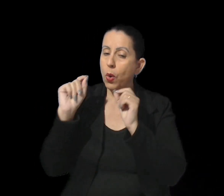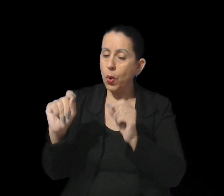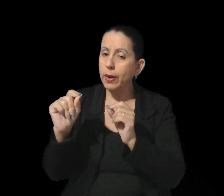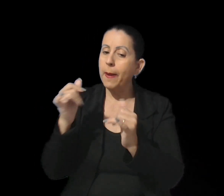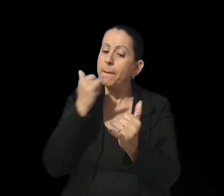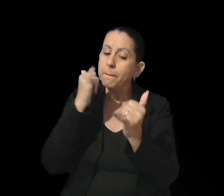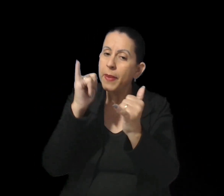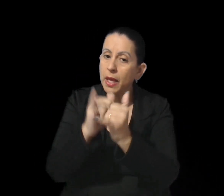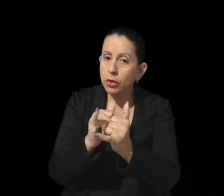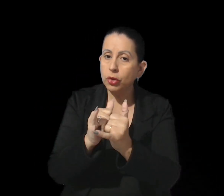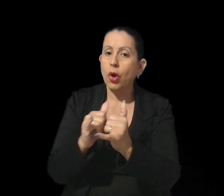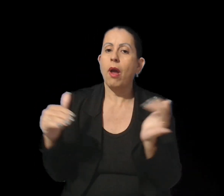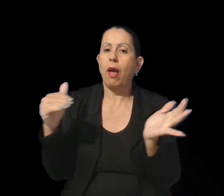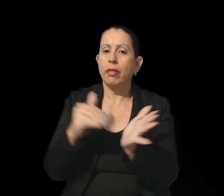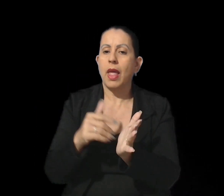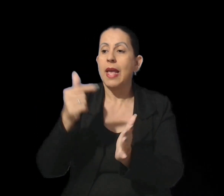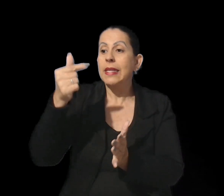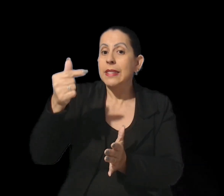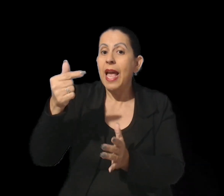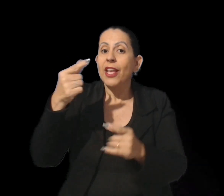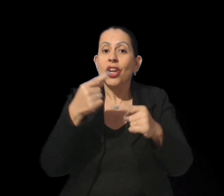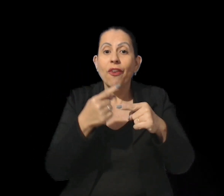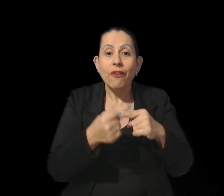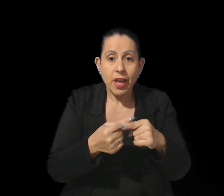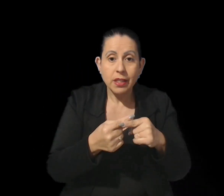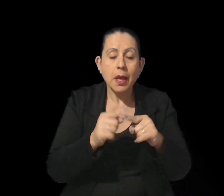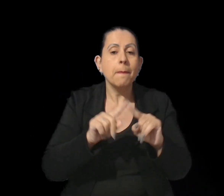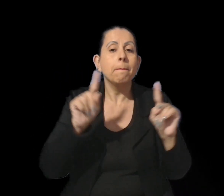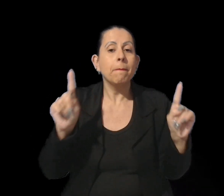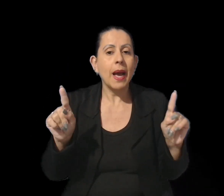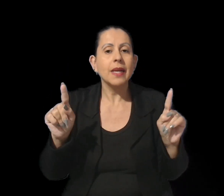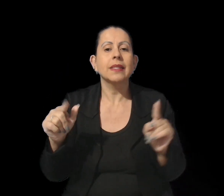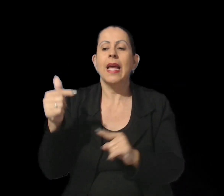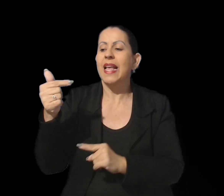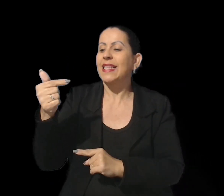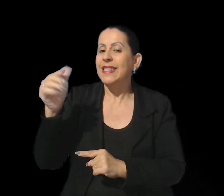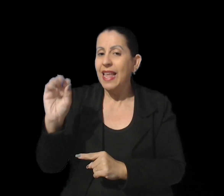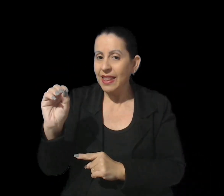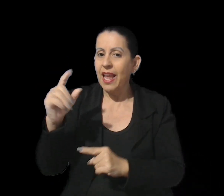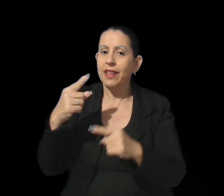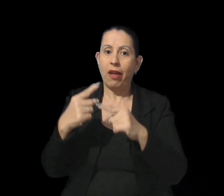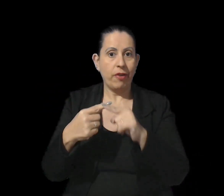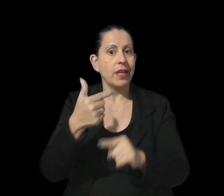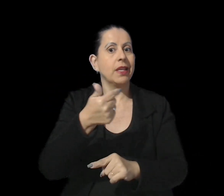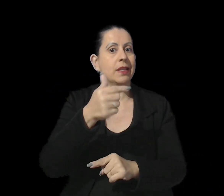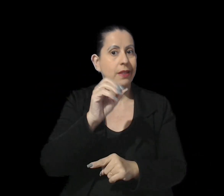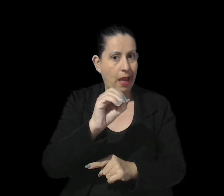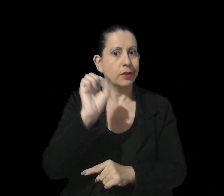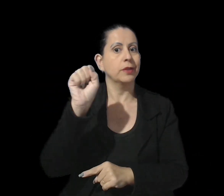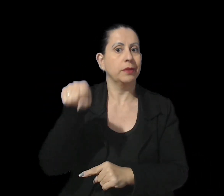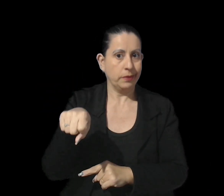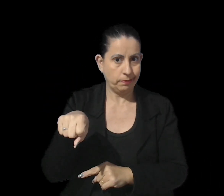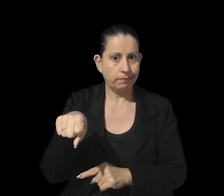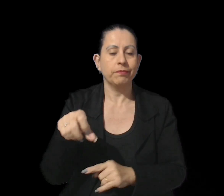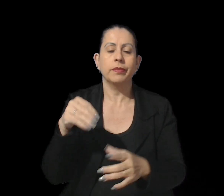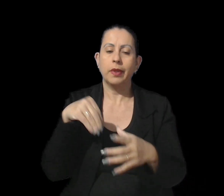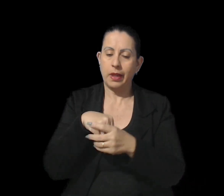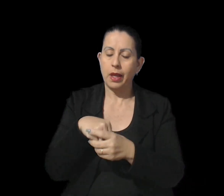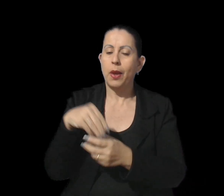até 7 vezes, mas até 70 vezes 7. É Mateus capítulo